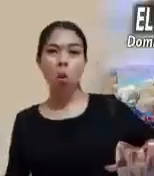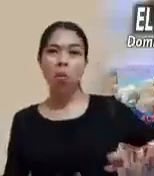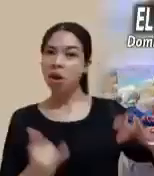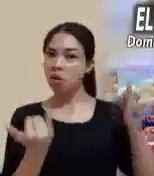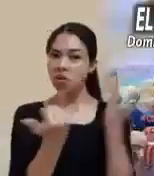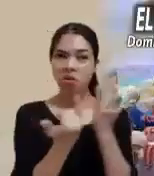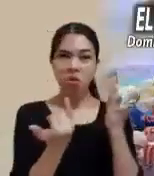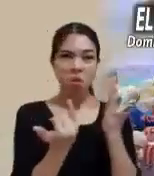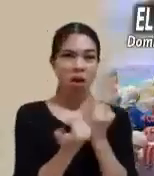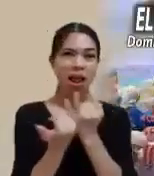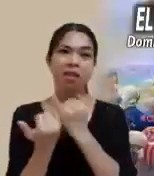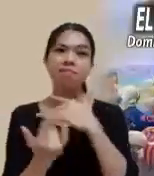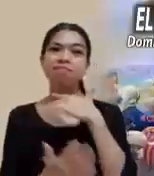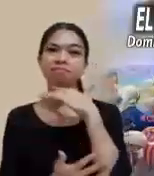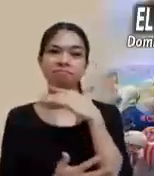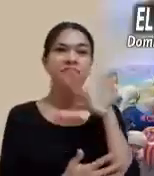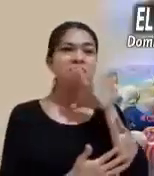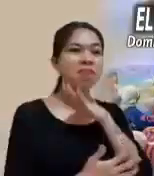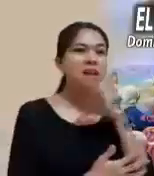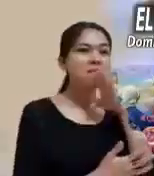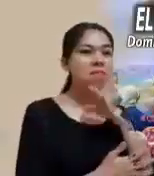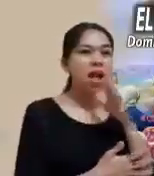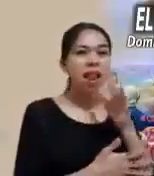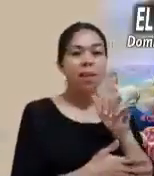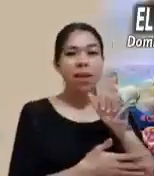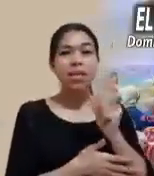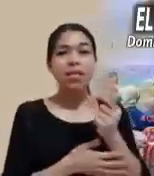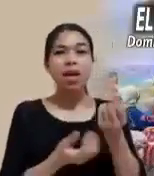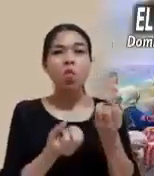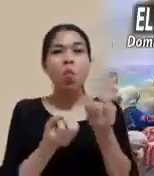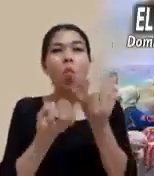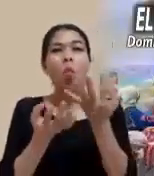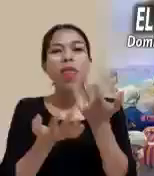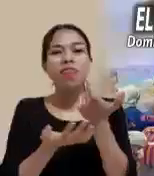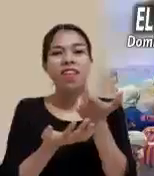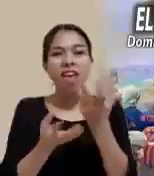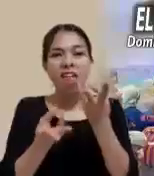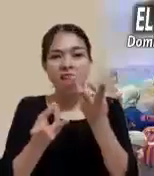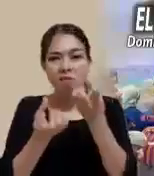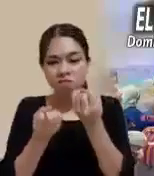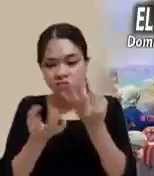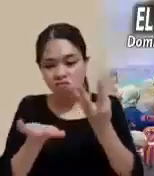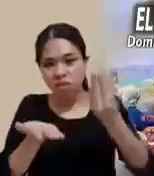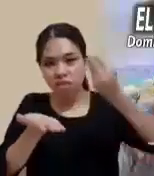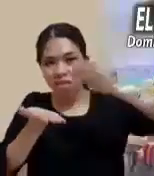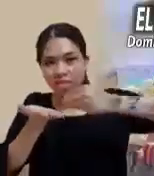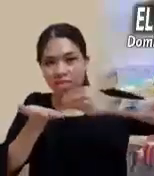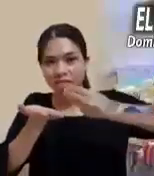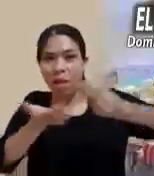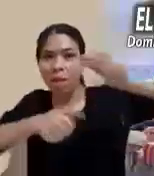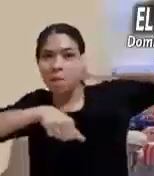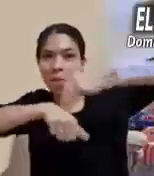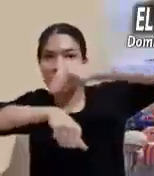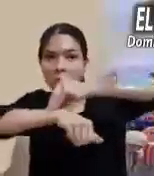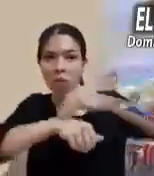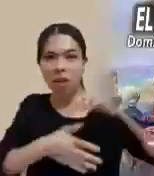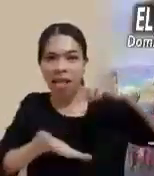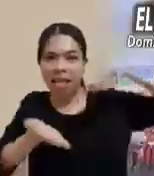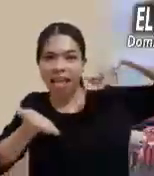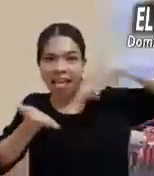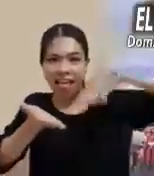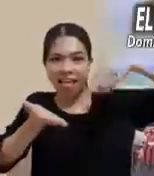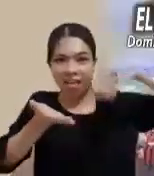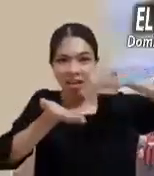de transparencia y rendición de cuentas a la ciudadanía. En muchas ocasiones, la corrupción